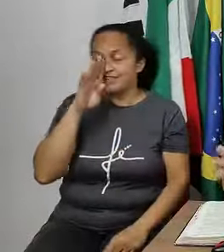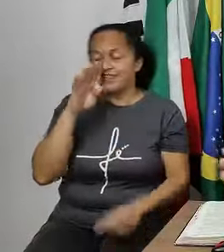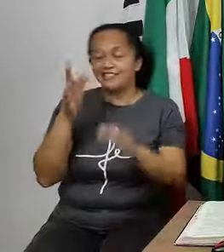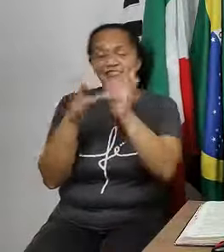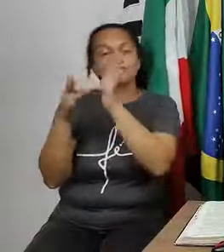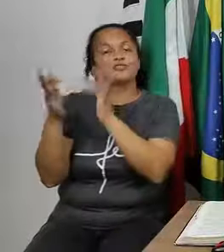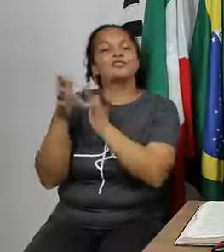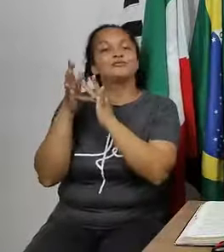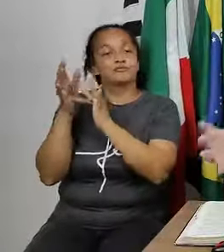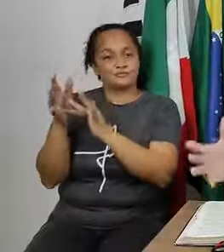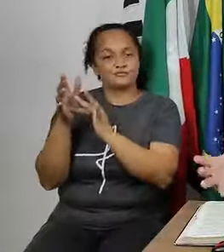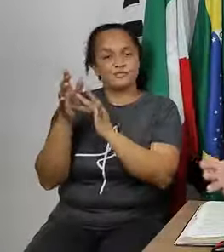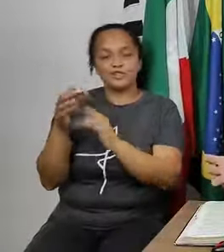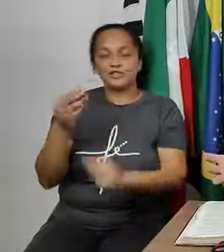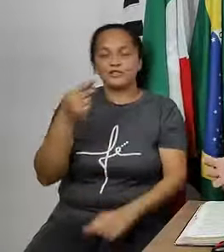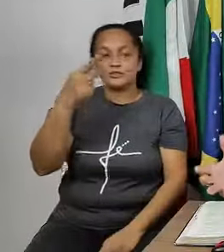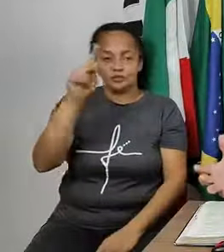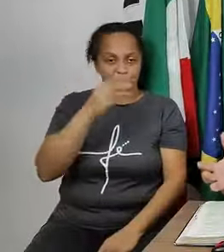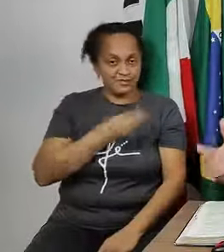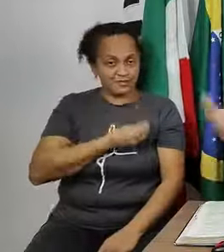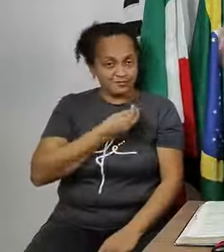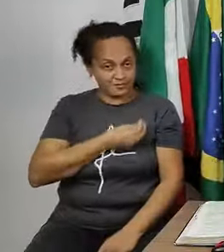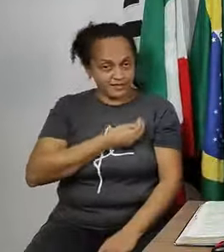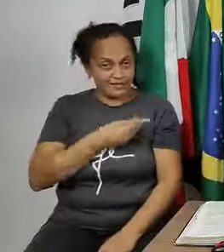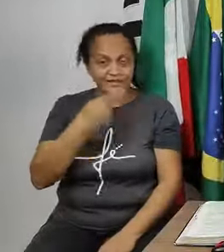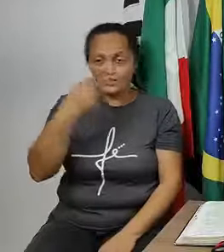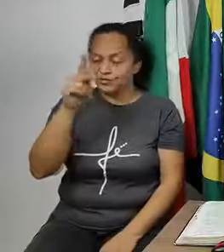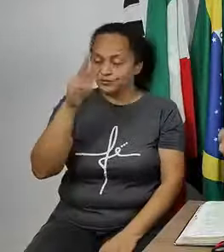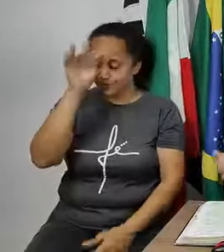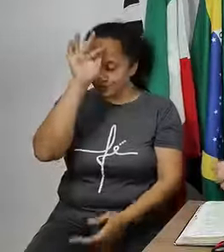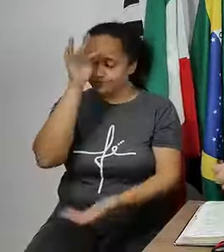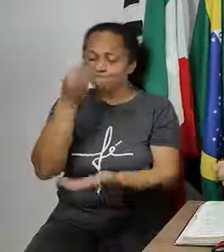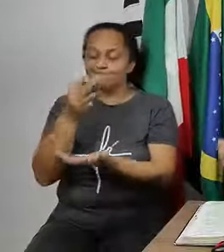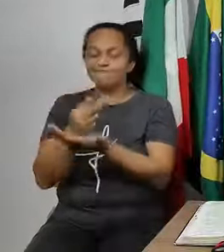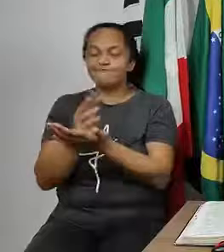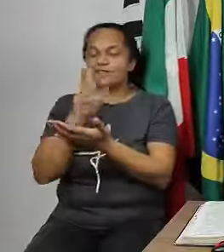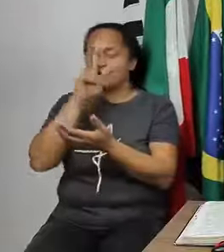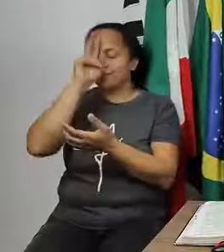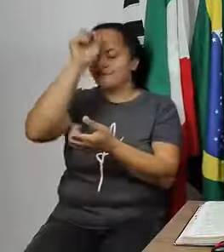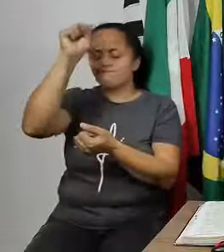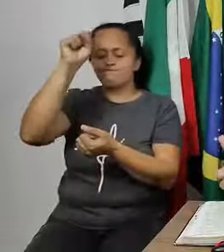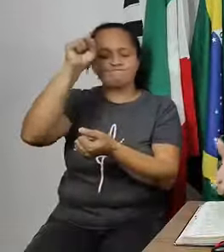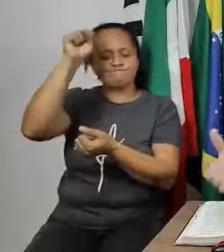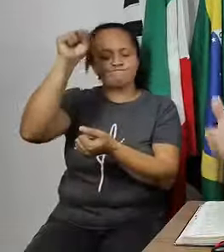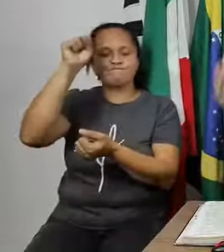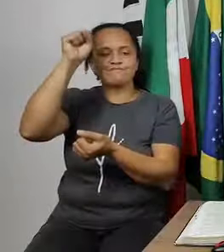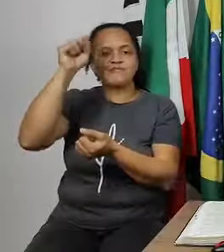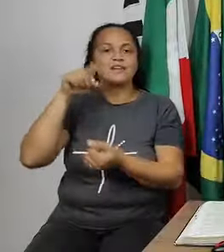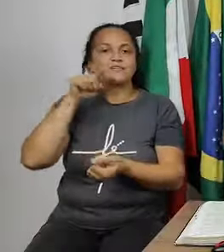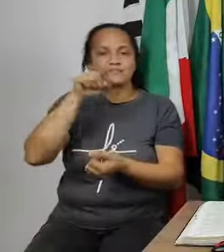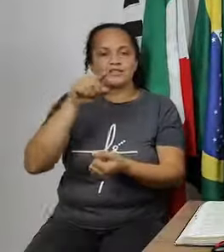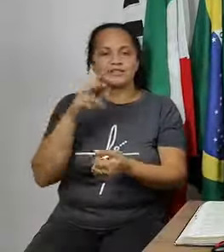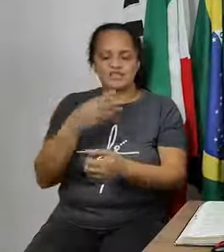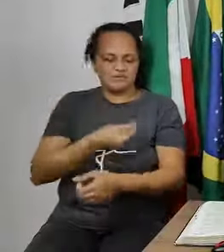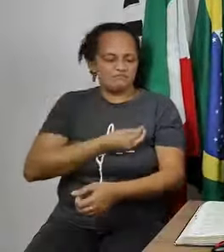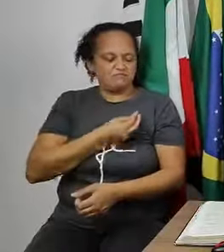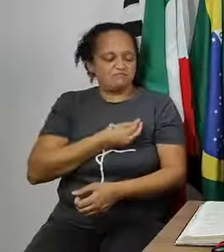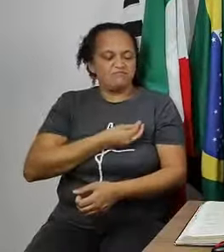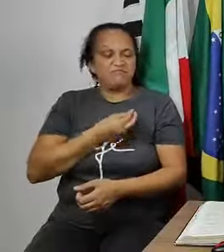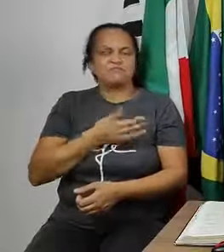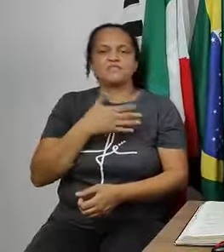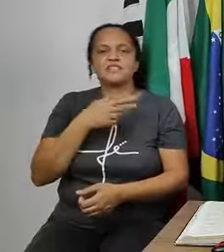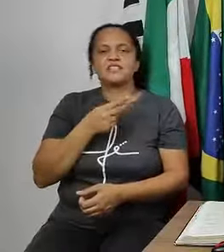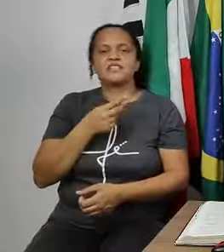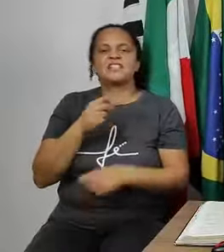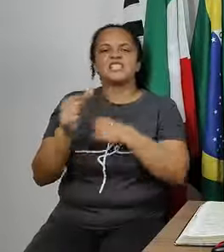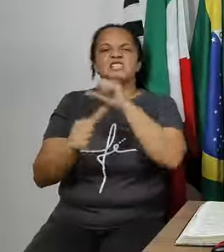sua vida e a sua fé vai crescer. Você vai ser fortalecido, você vai ser vivificado. Você vai ser